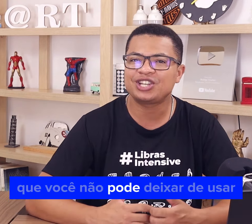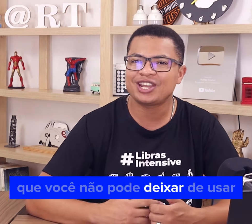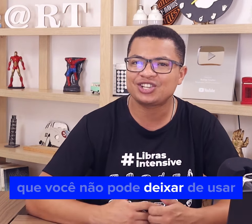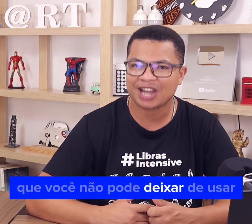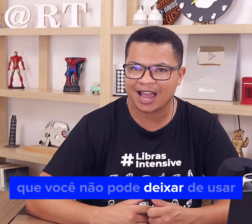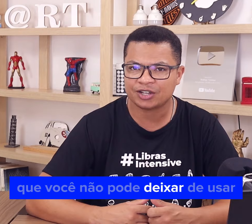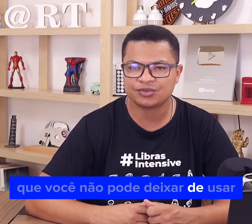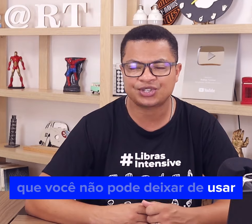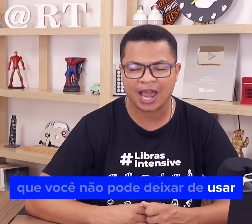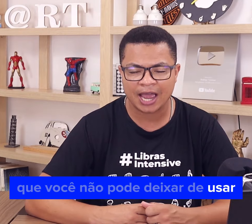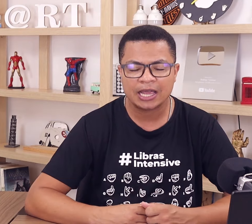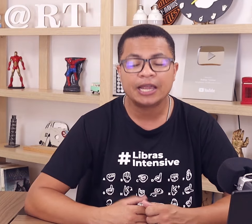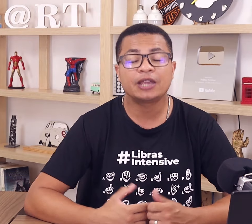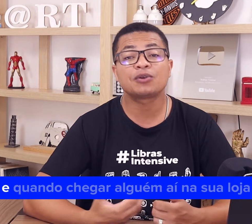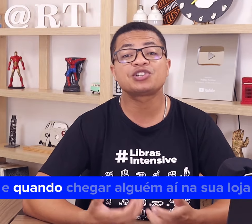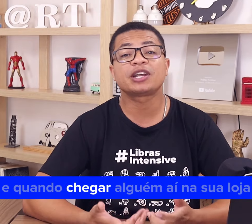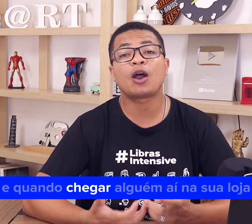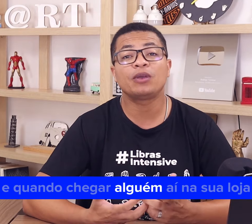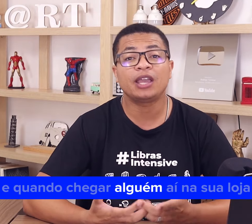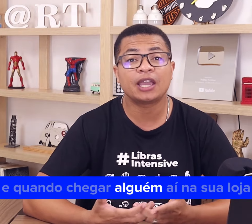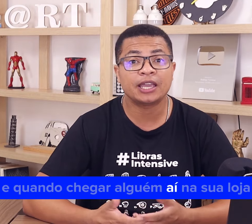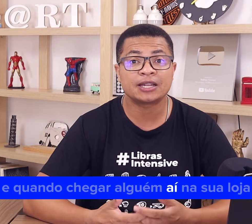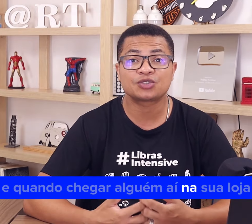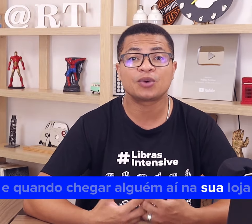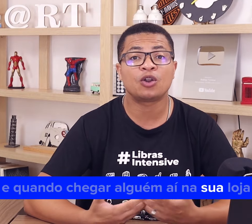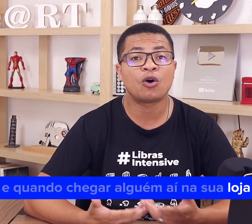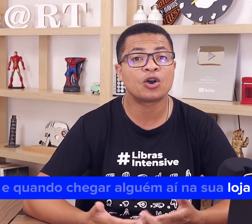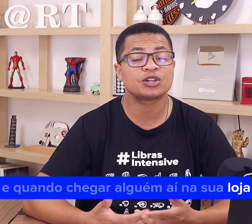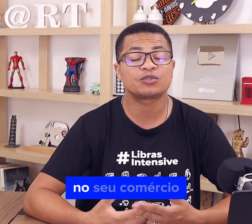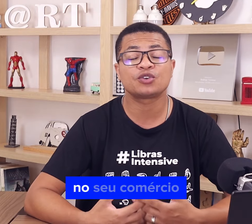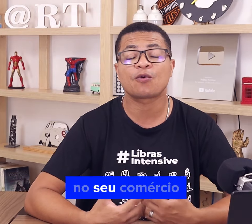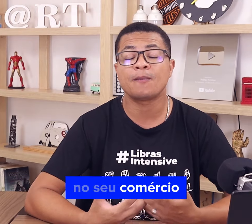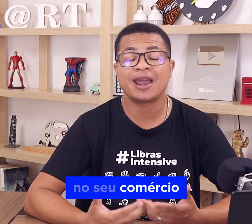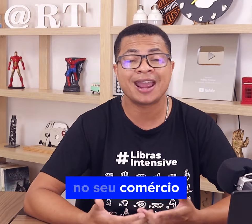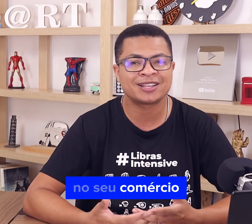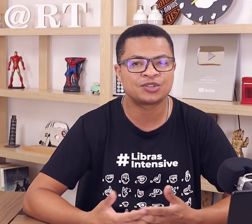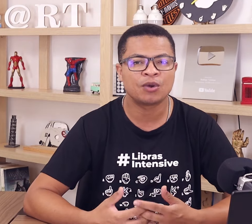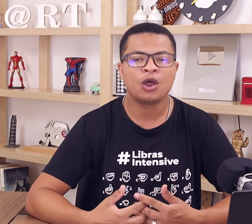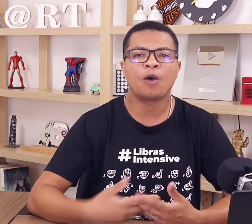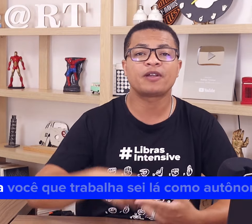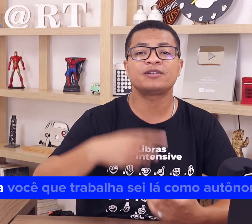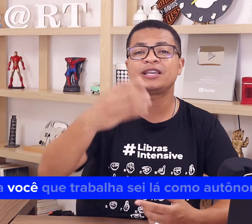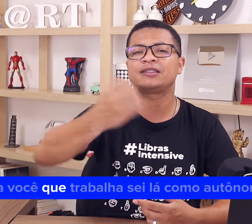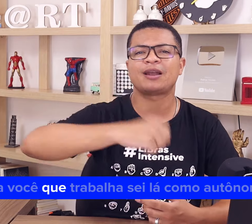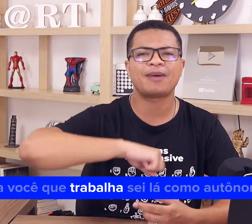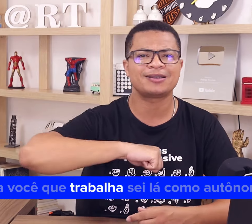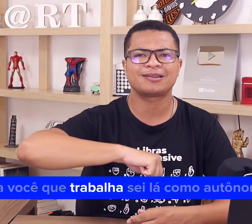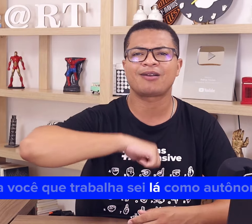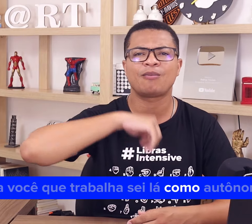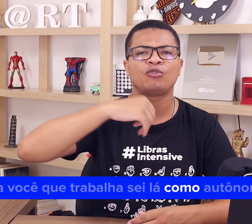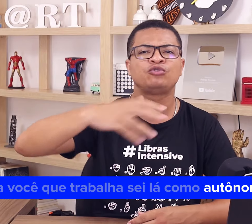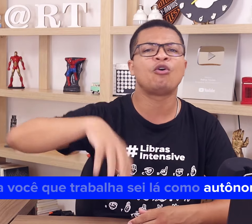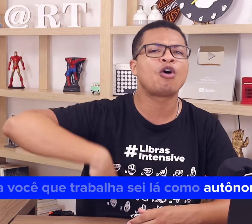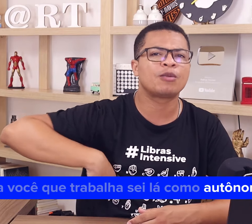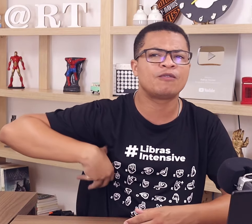deixar de usar? E quando chegar alguém aí na sua loja, no seu comércio, ou pra você que trabalha, sei lá, como autônomo,